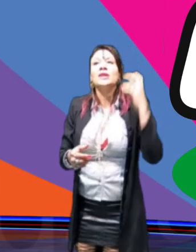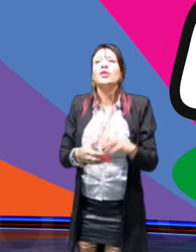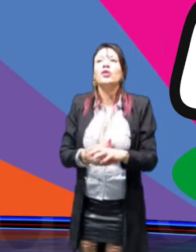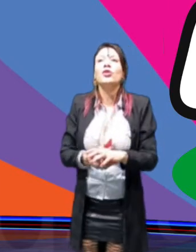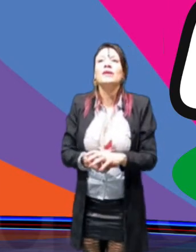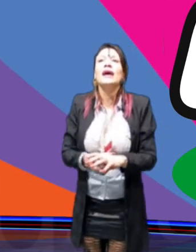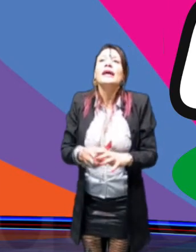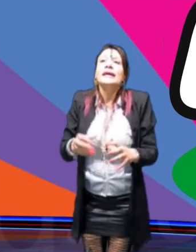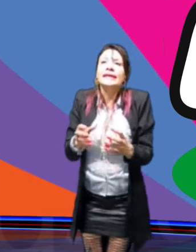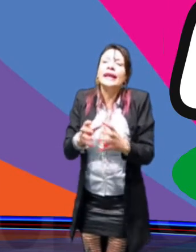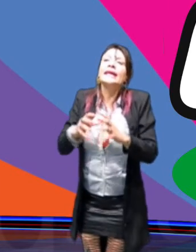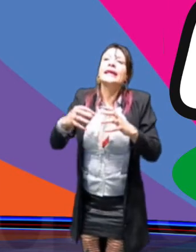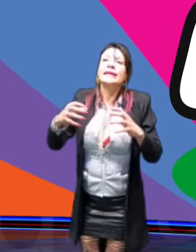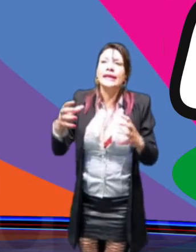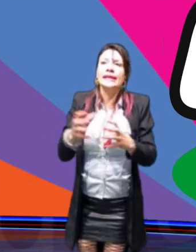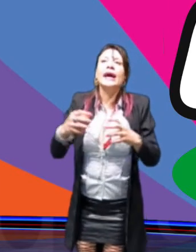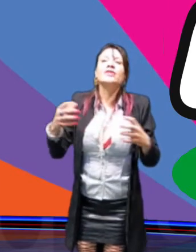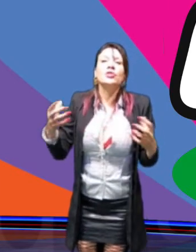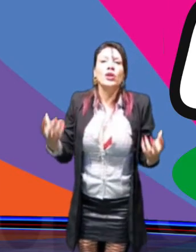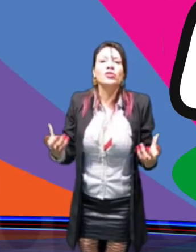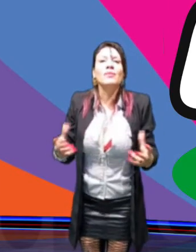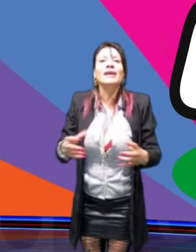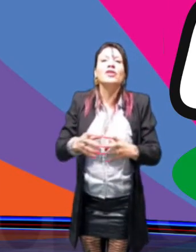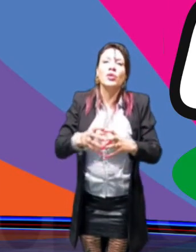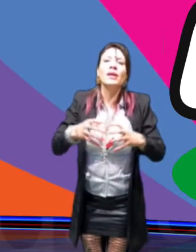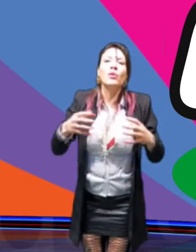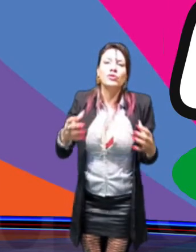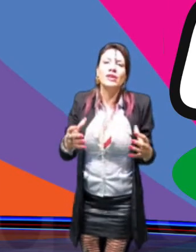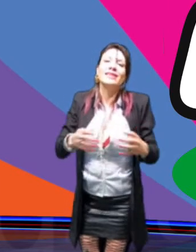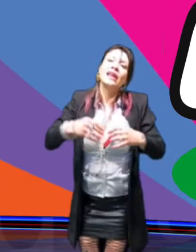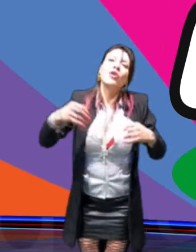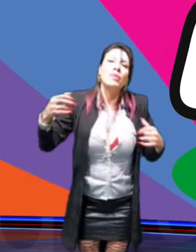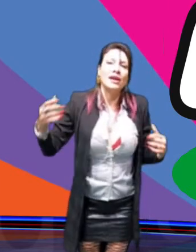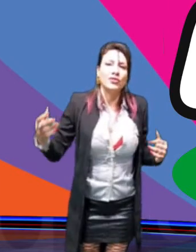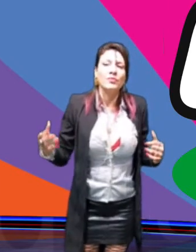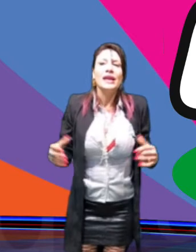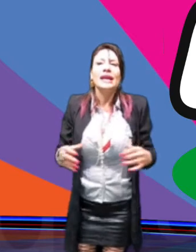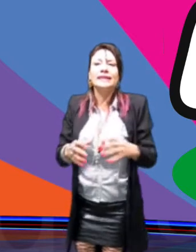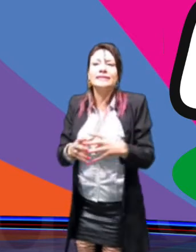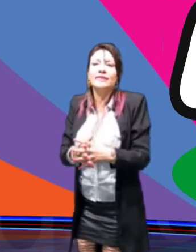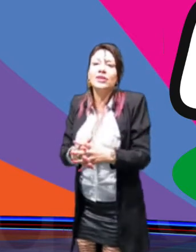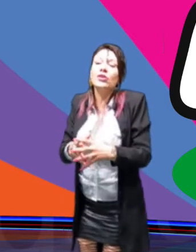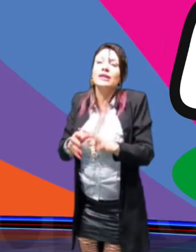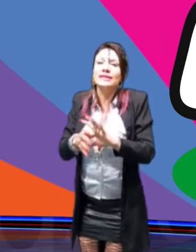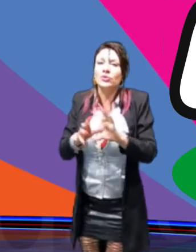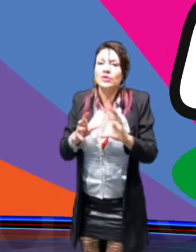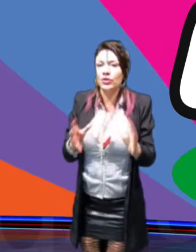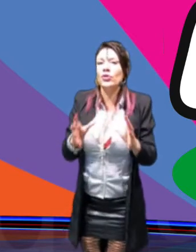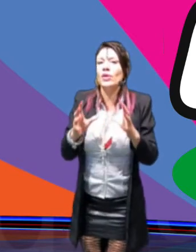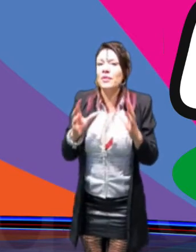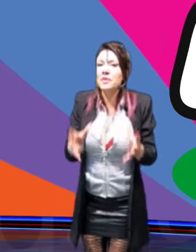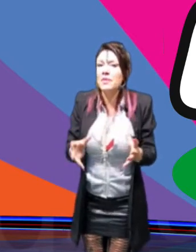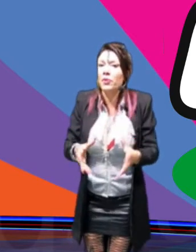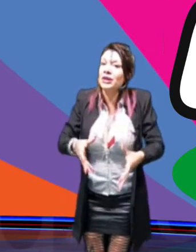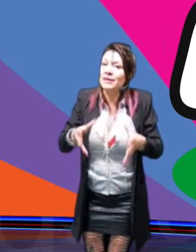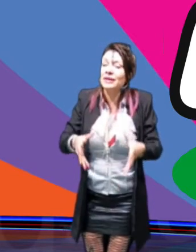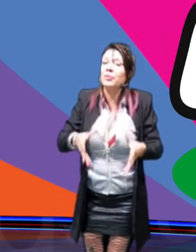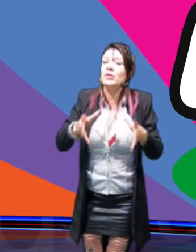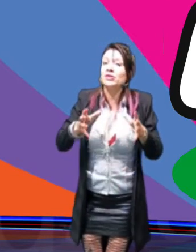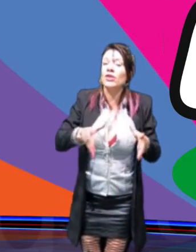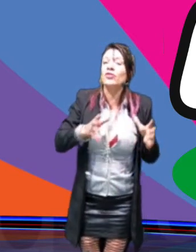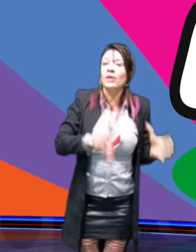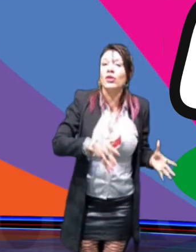de Economía tratan de indagar sobre los temas y resuelven las cuestiones a largo plazo. En este sentido, la situación no es la misma porque Massa